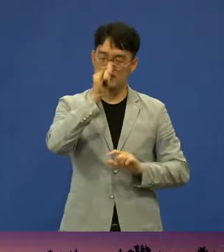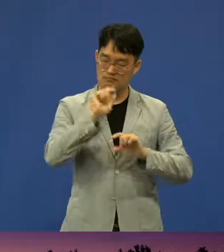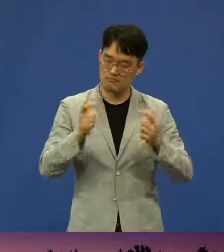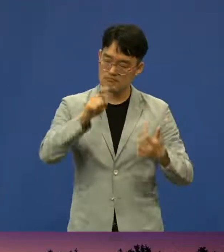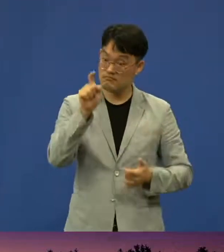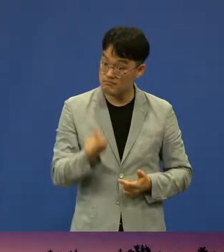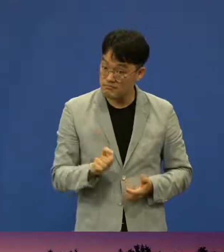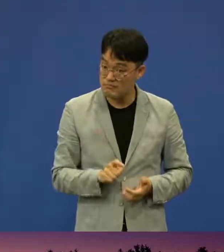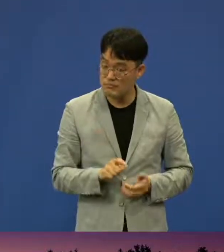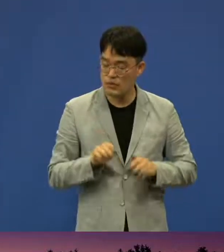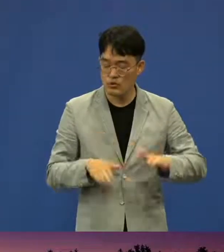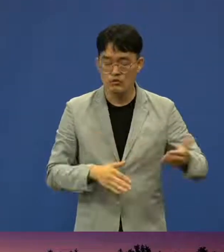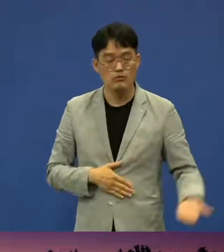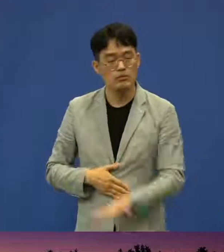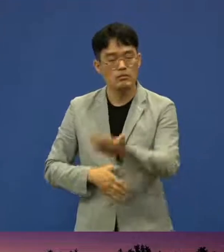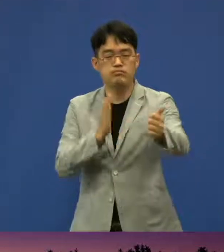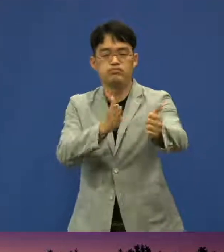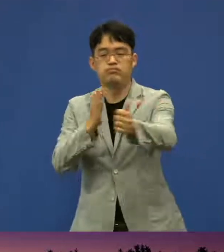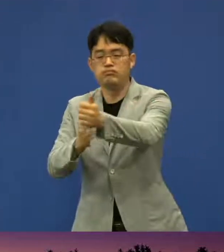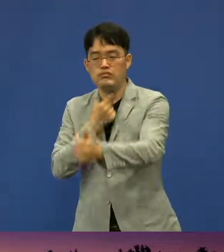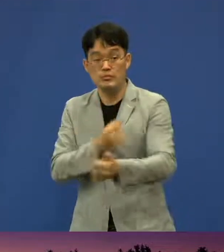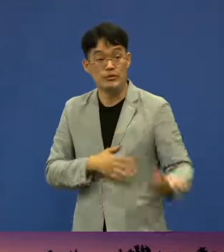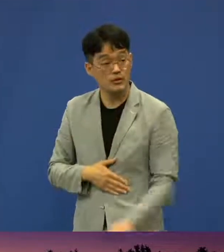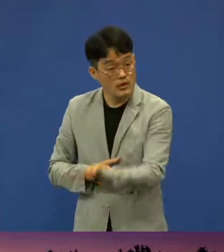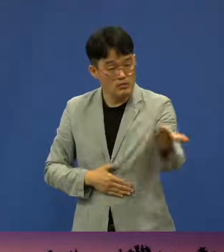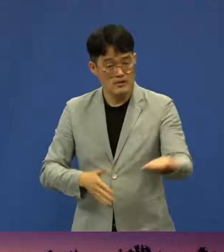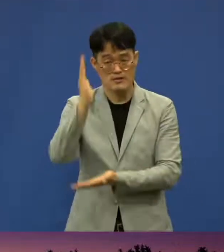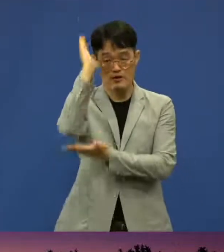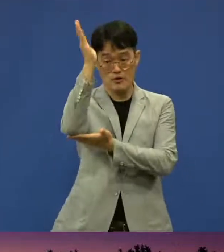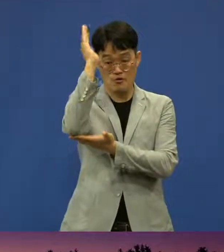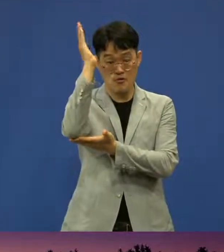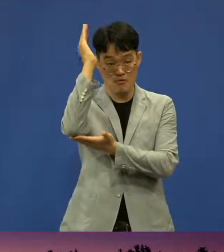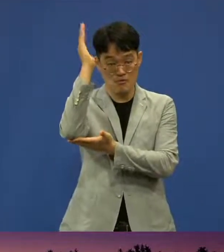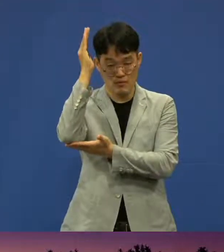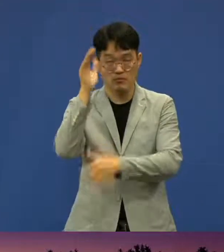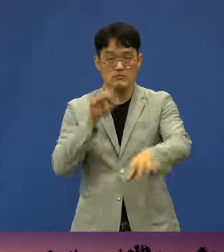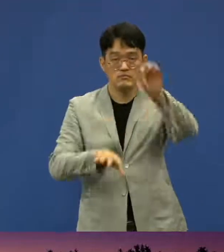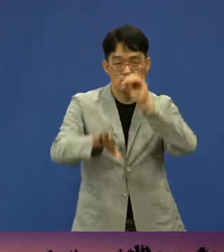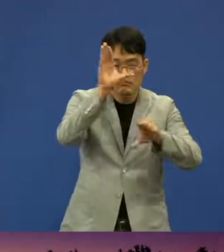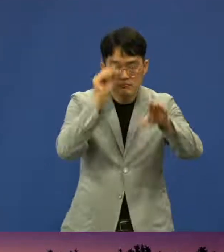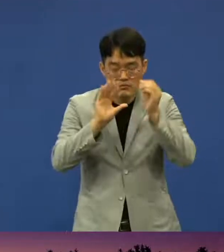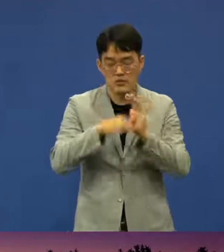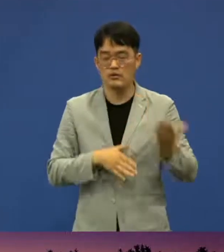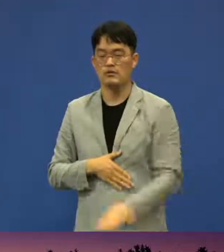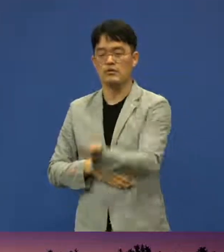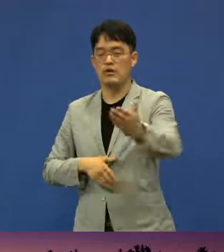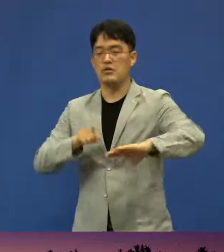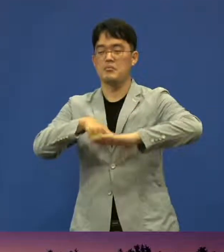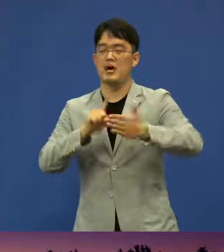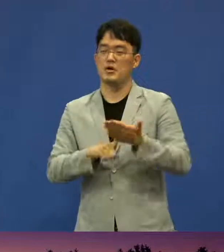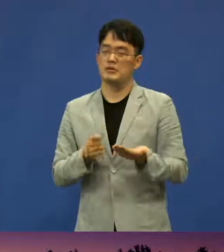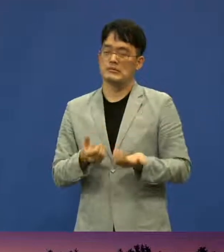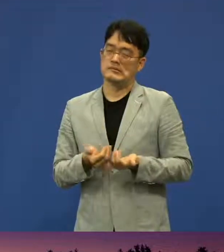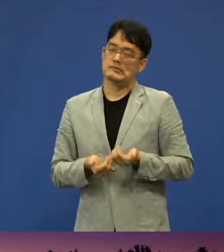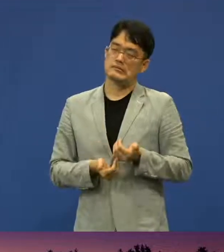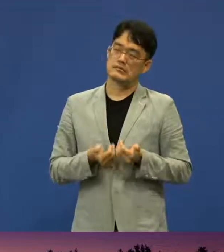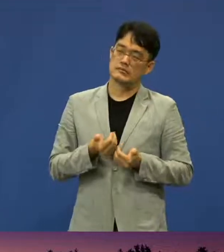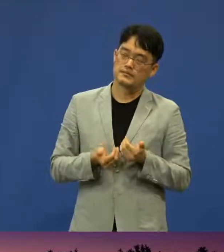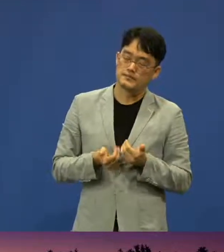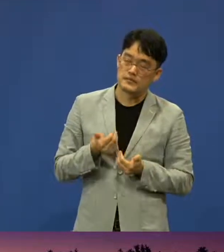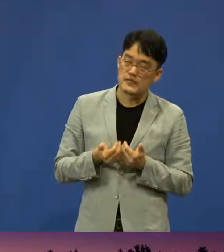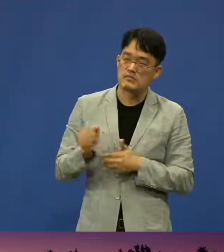그런 부탁을 드리고 싶어요. 오늘 말씀을 듣는 중에 여러분들 마음이 많이 불편해졌으면